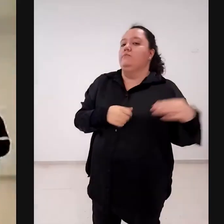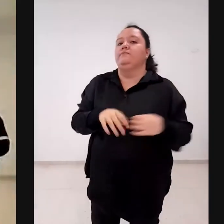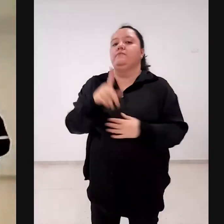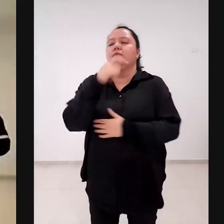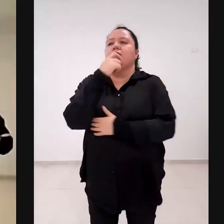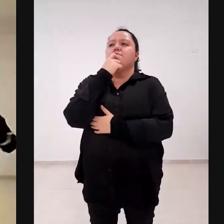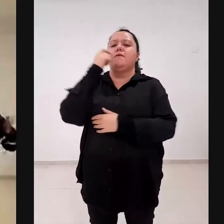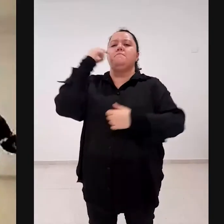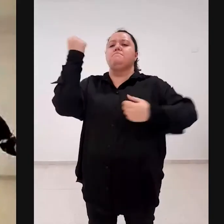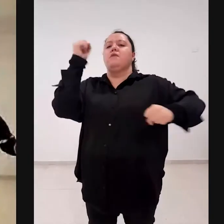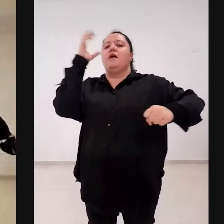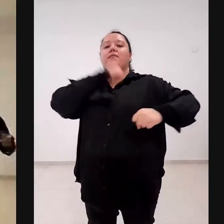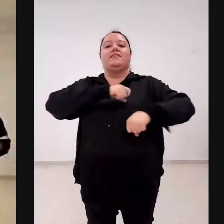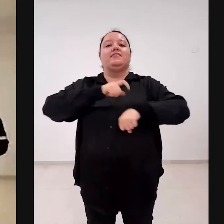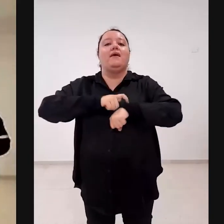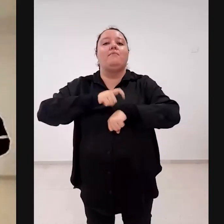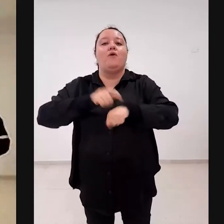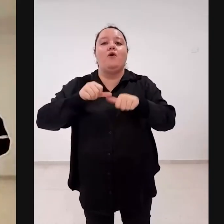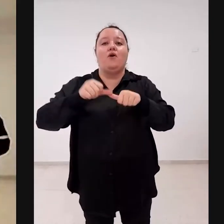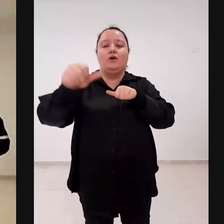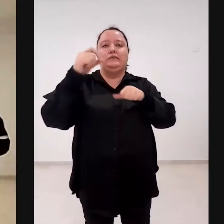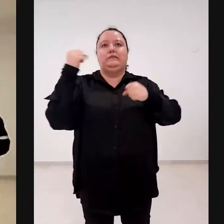se despierte